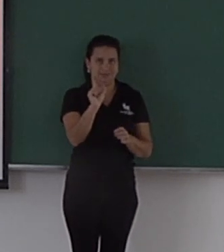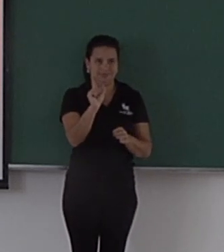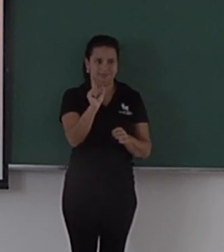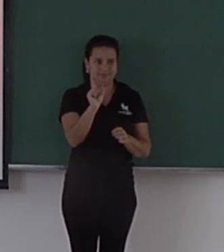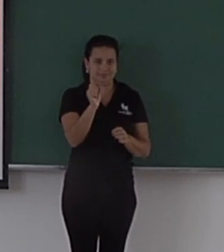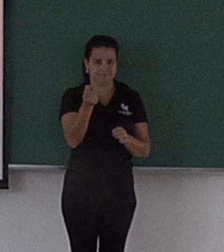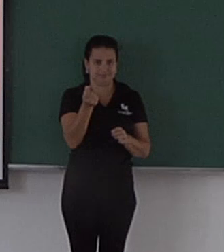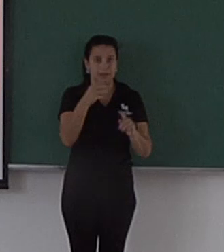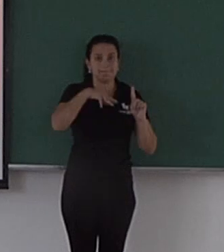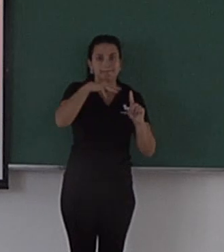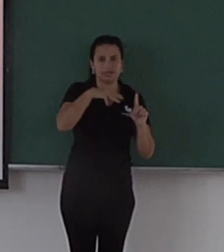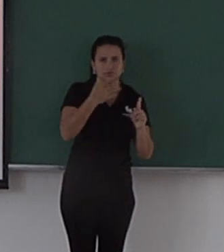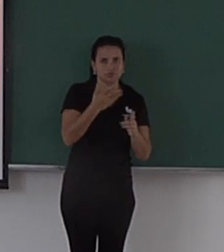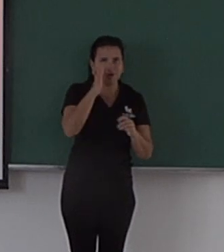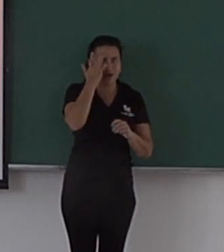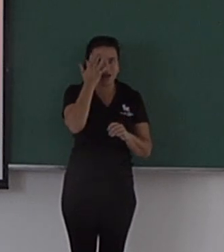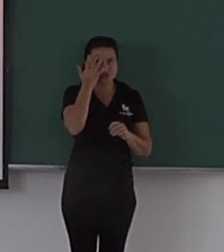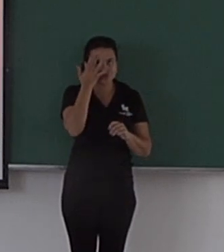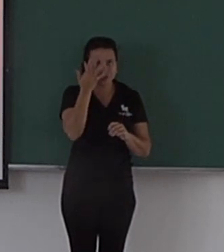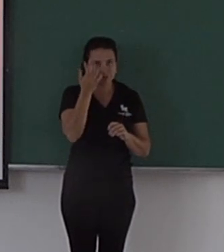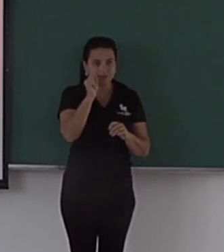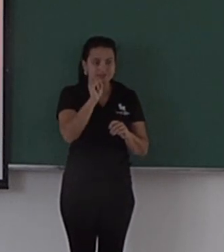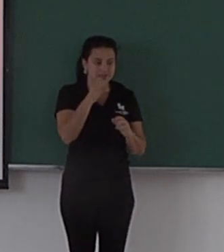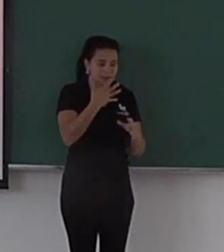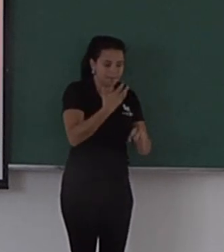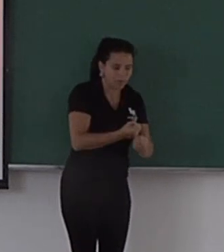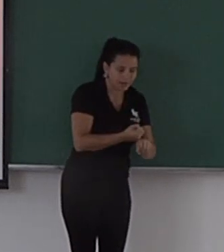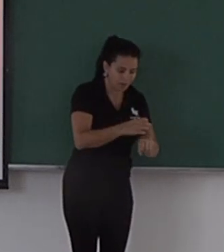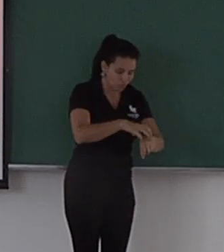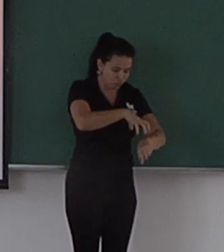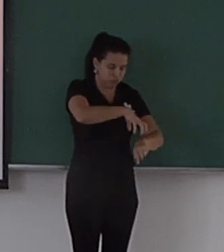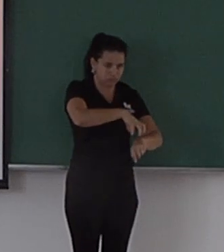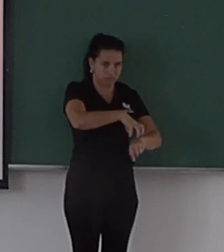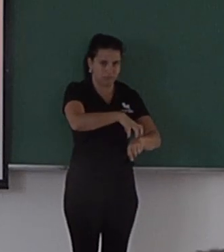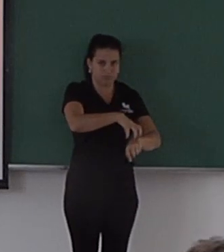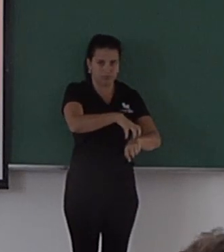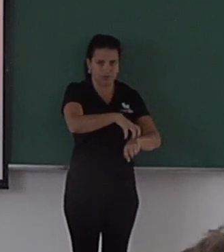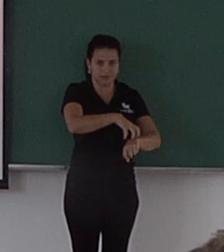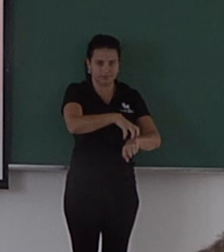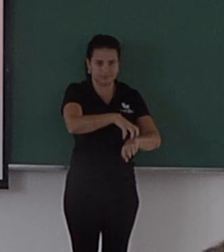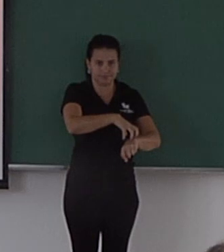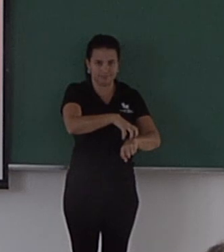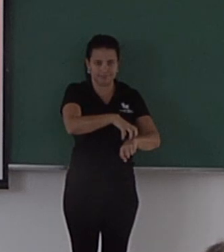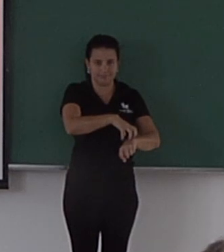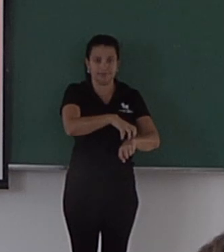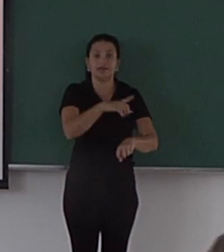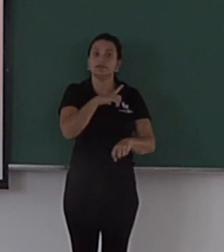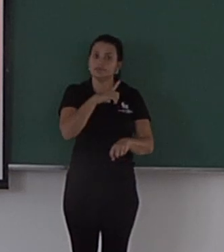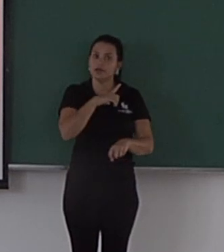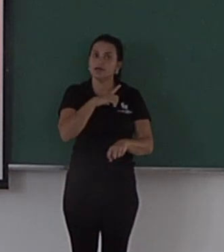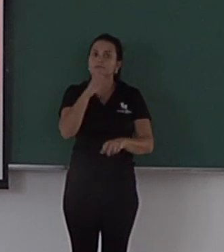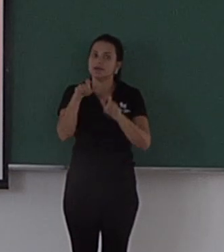os participantes lá do local, que se ele molhar, dá bolha. Tá? Então, muita gente queima muito